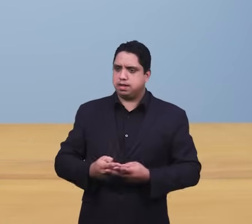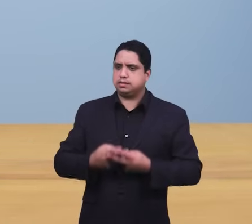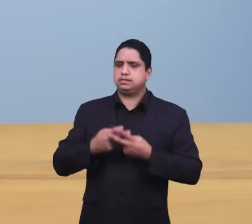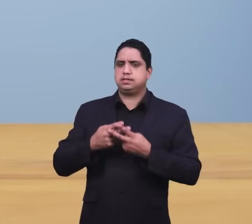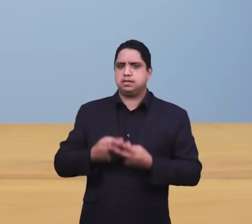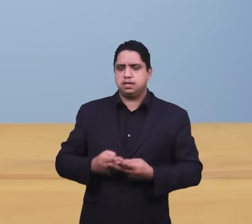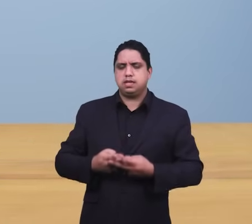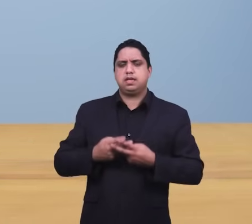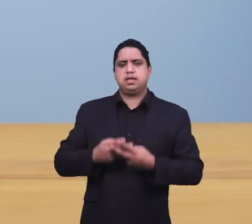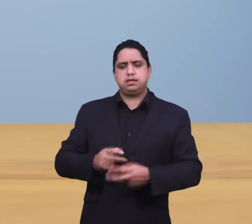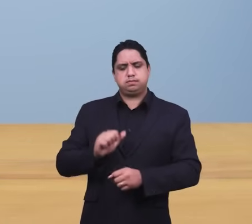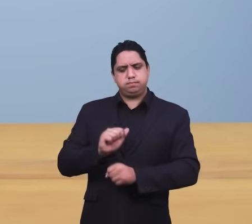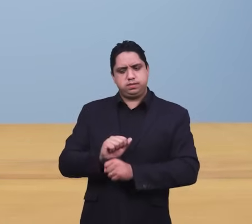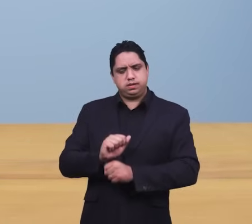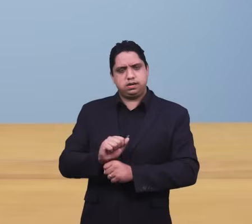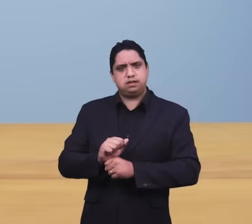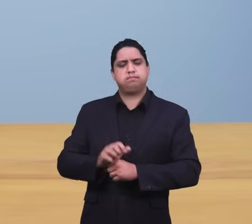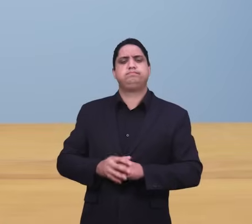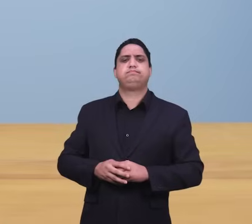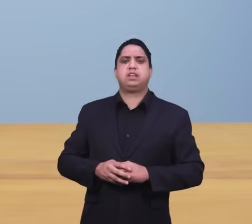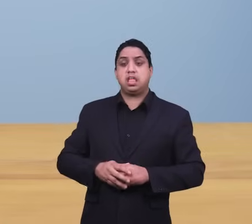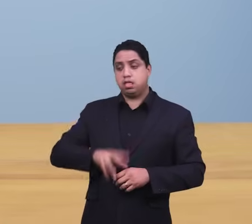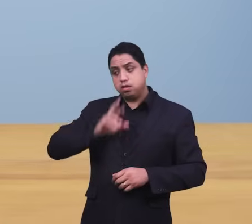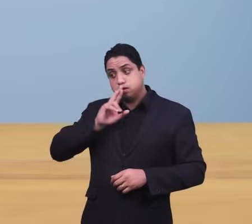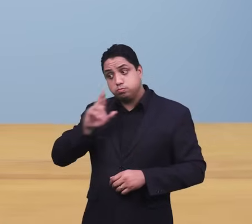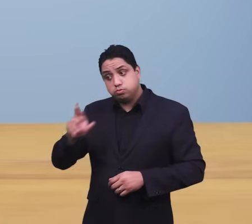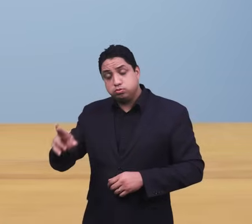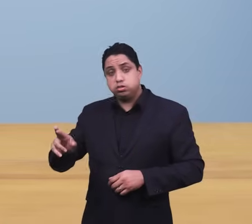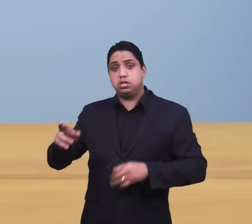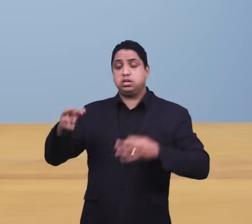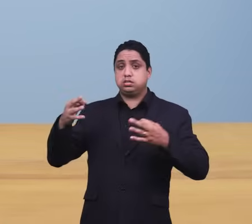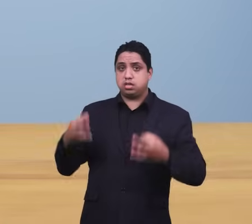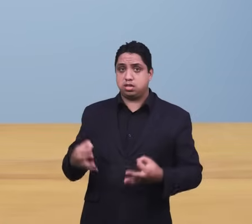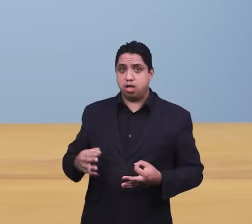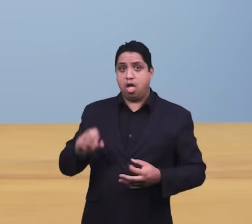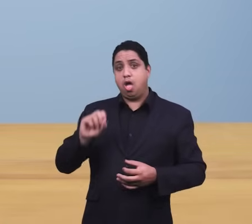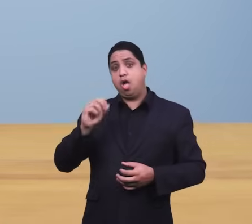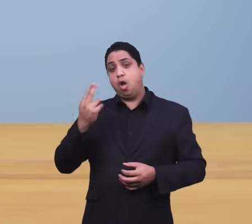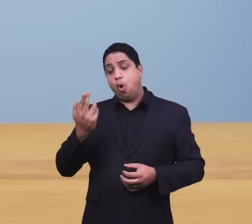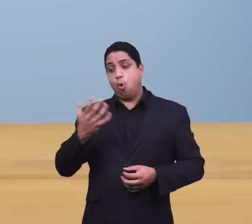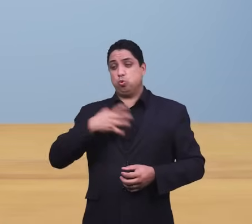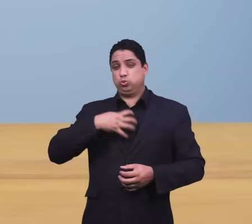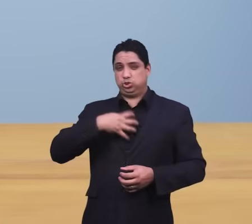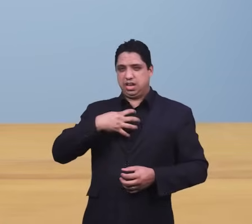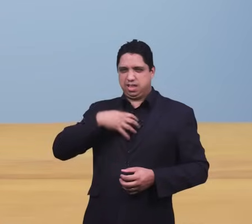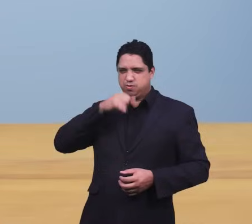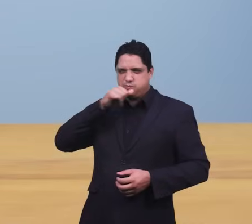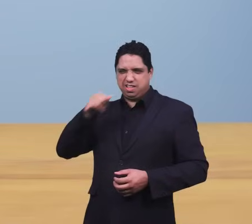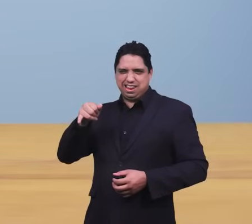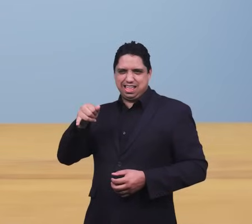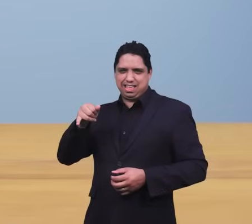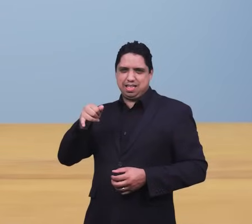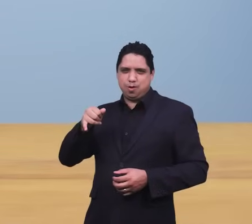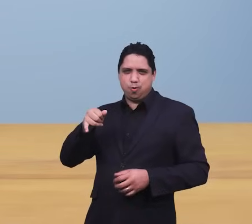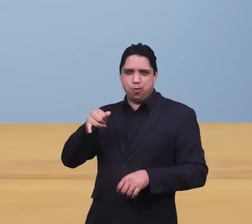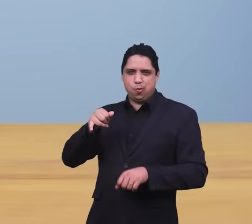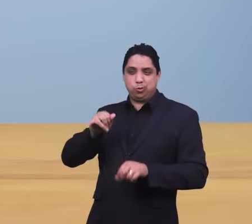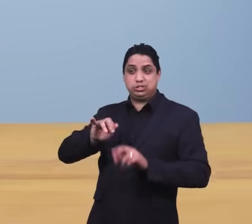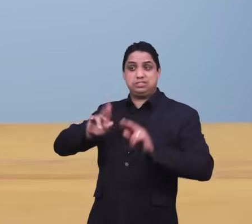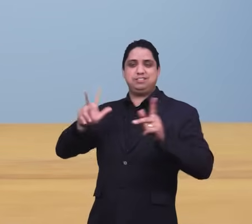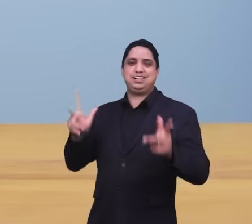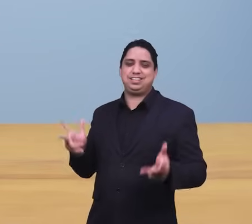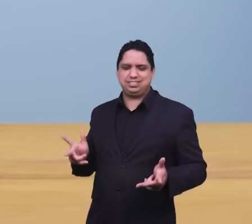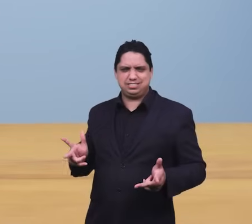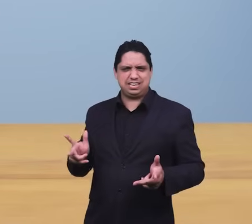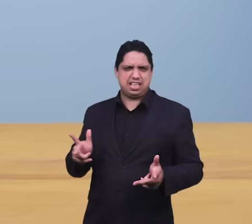de repetirmos as respostas ou modificarmos a forma como estamos falando.